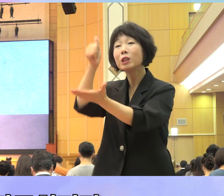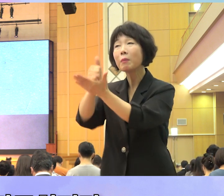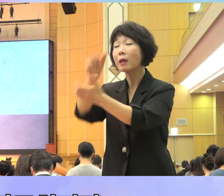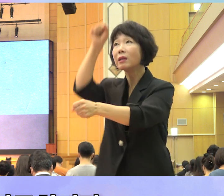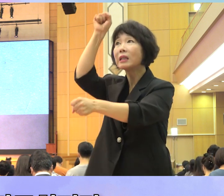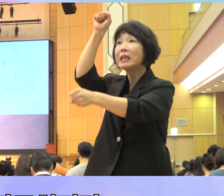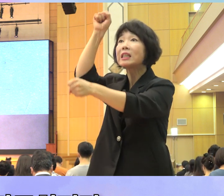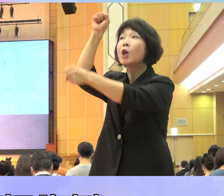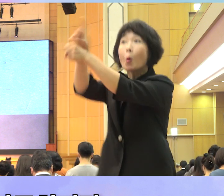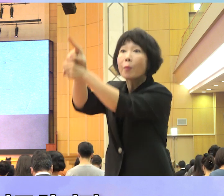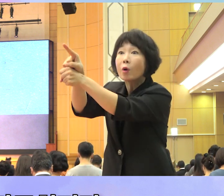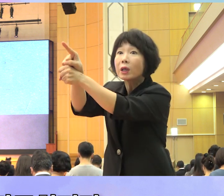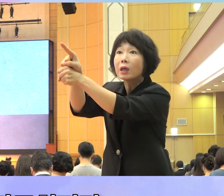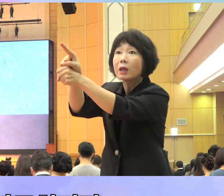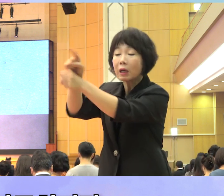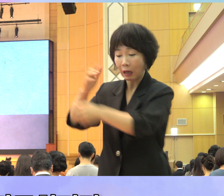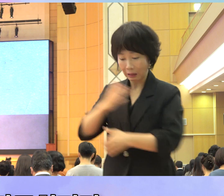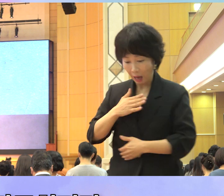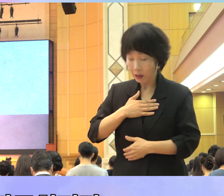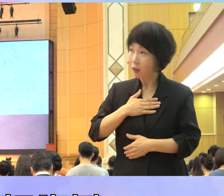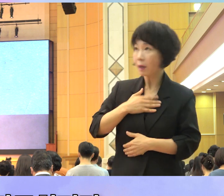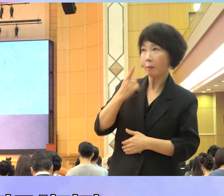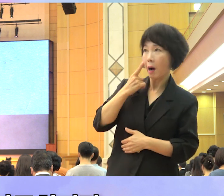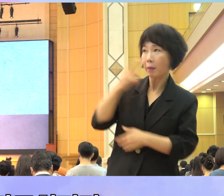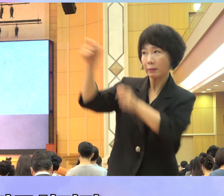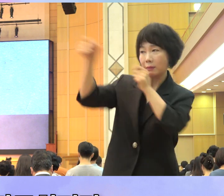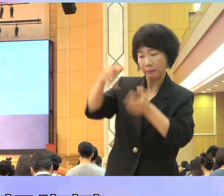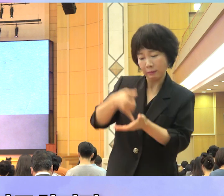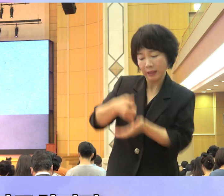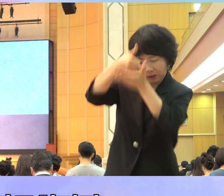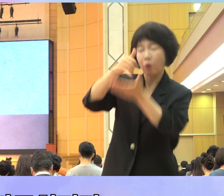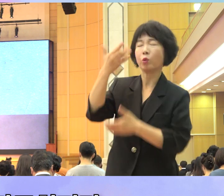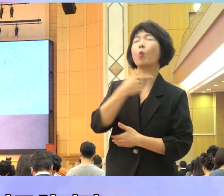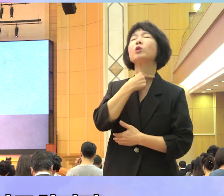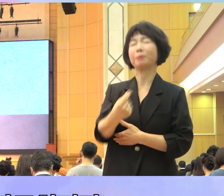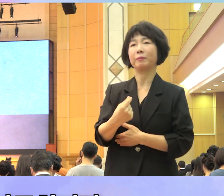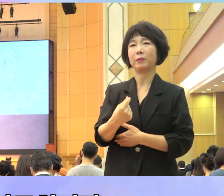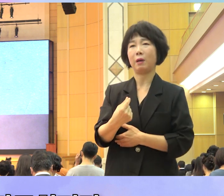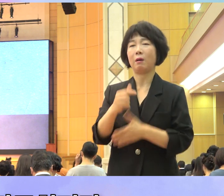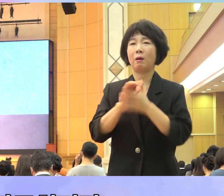예수님의 성품이 나의 인격이 되기를